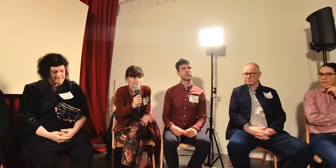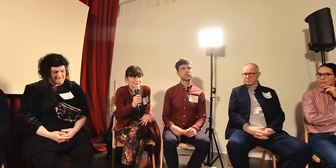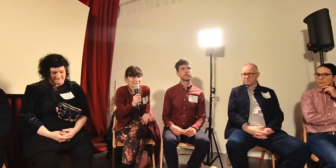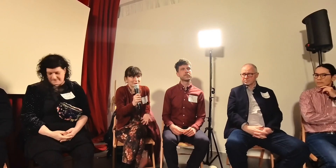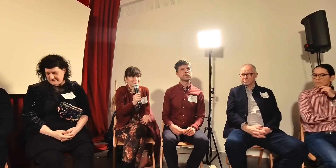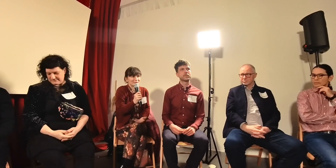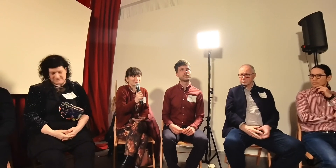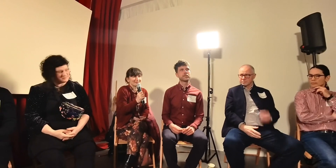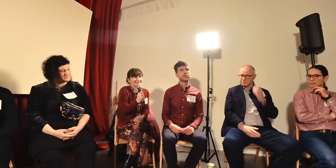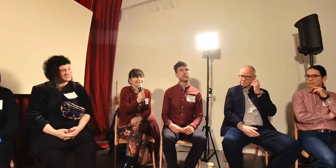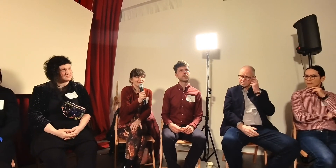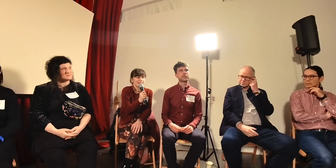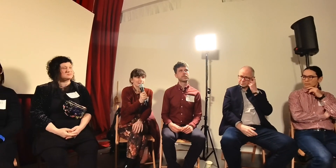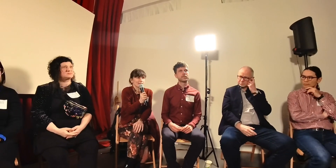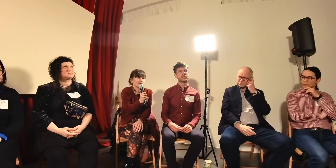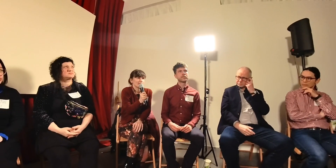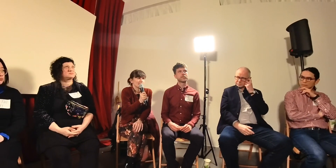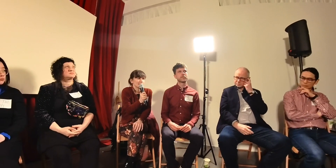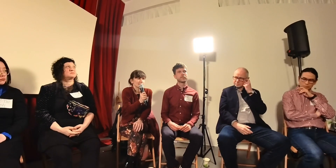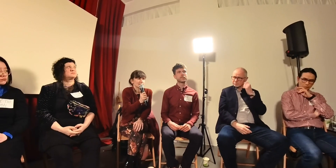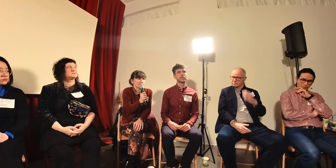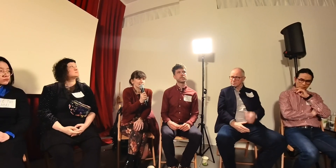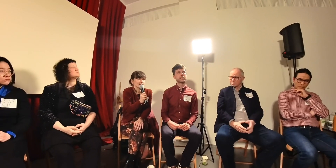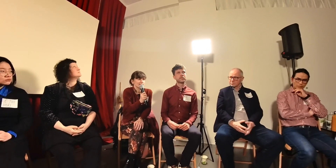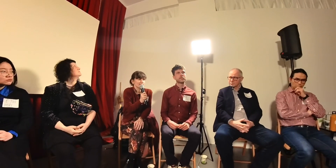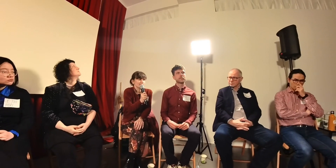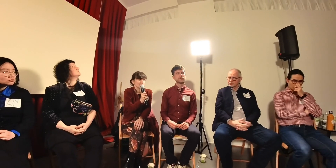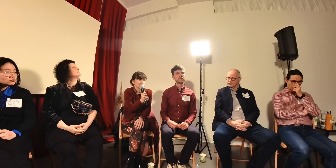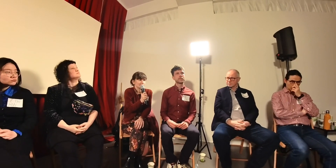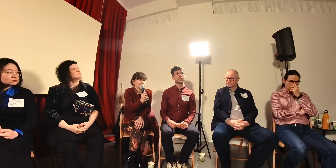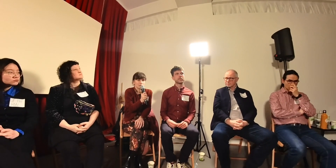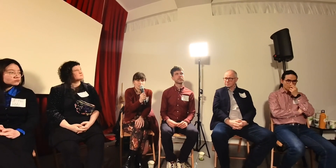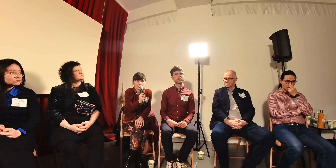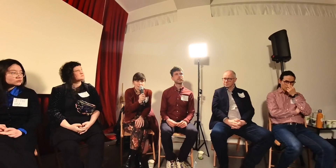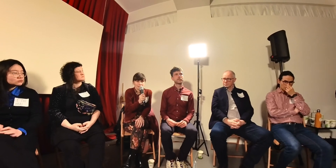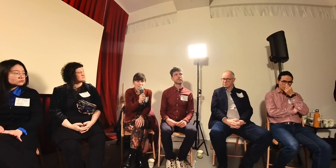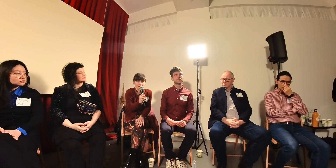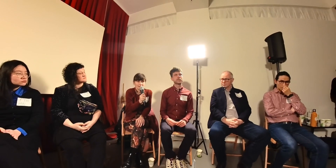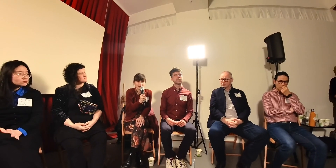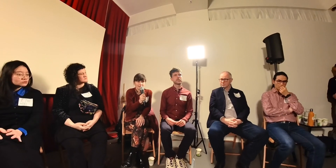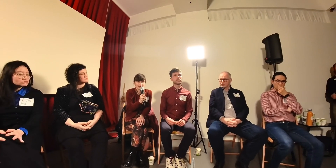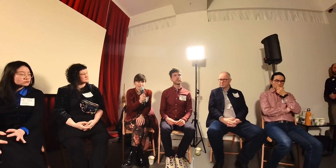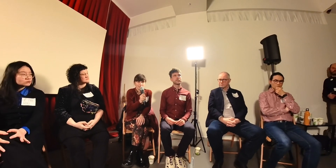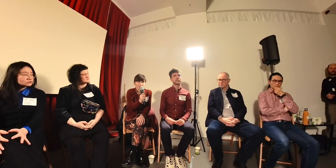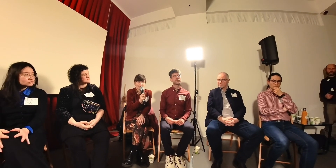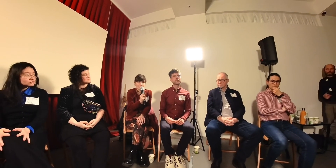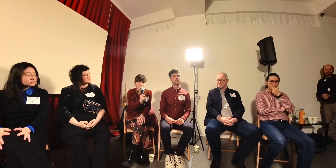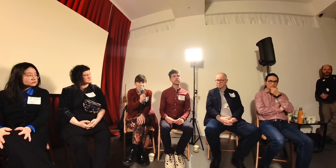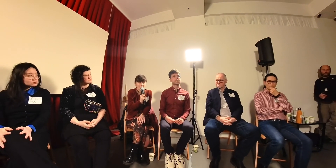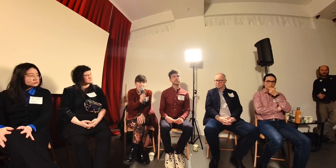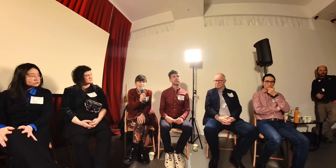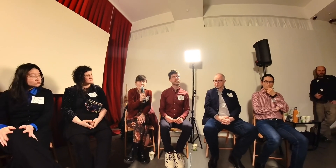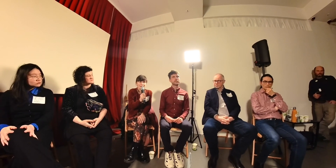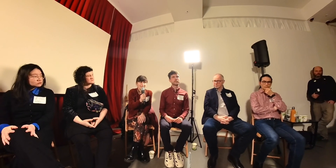jak při tvorbě toho díla, tak vlastně v životě, nebo kdyby se tyhle dva lidi